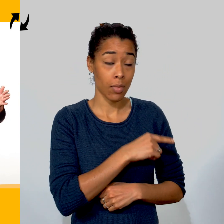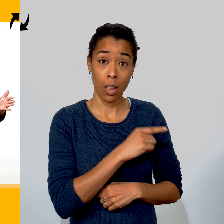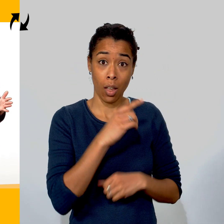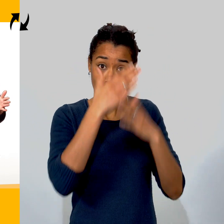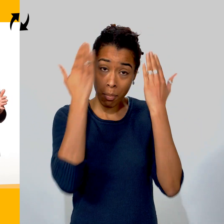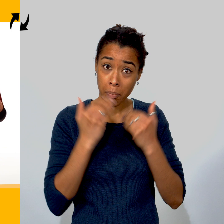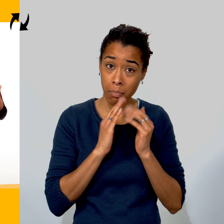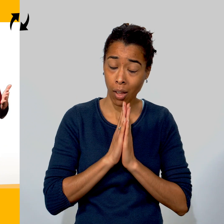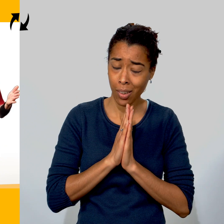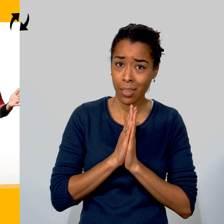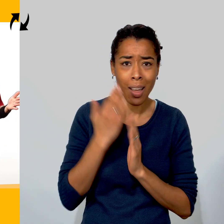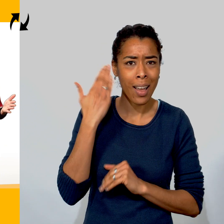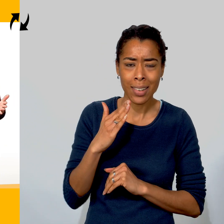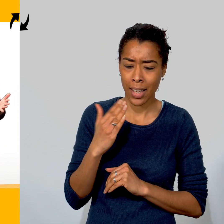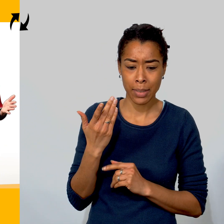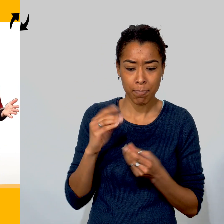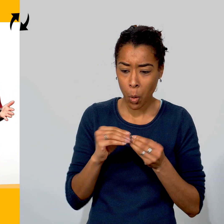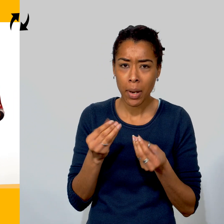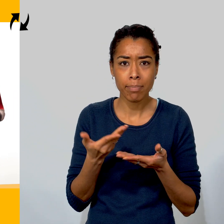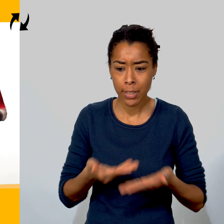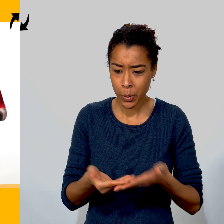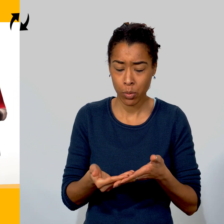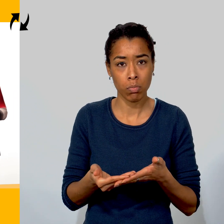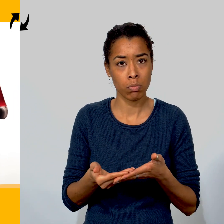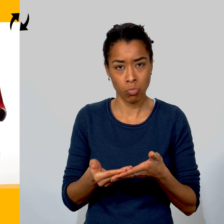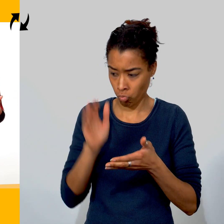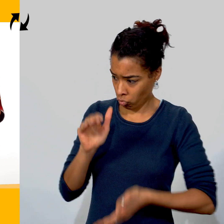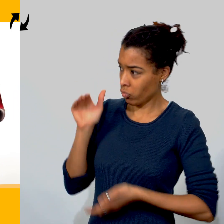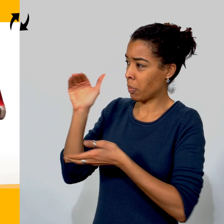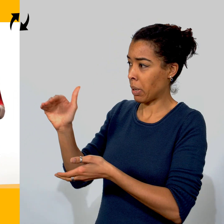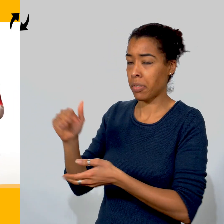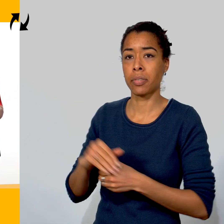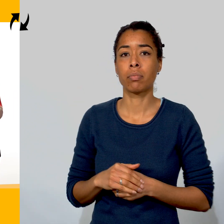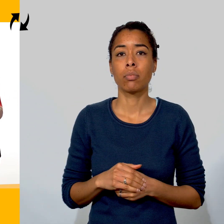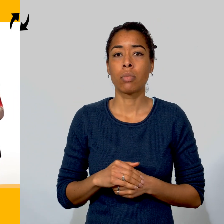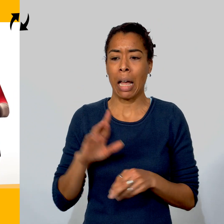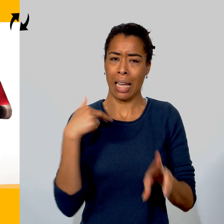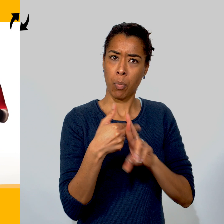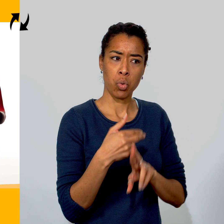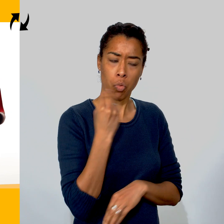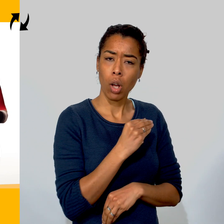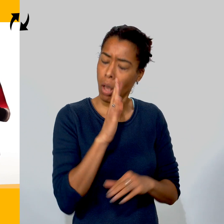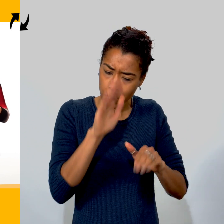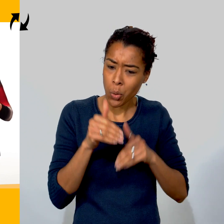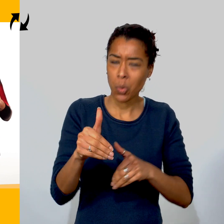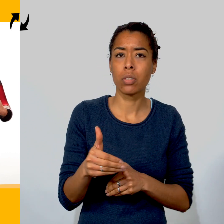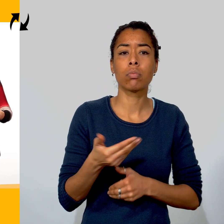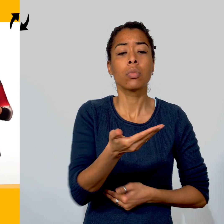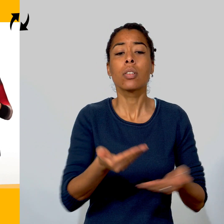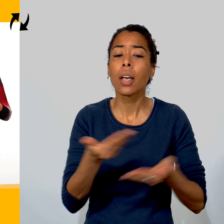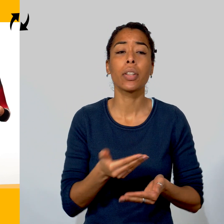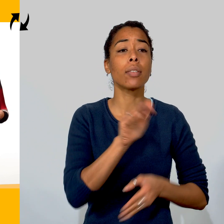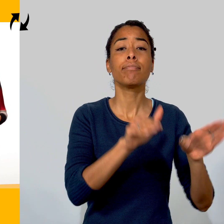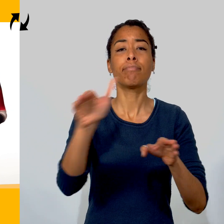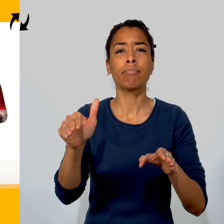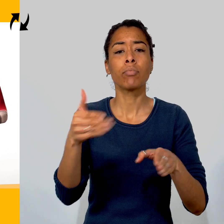problème d'intendance, même pas refroidie par les paroles de son fils. Alors, elle interpelle les serviteurs afin qu'ils soient prêts à se mettre en mouvement